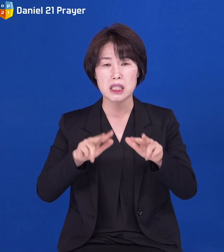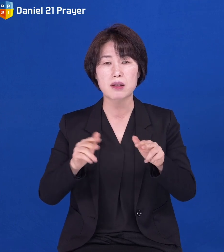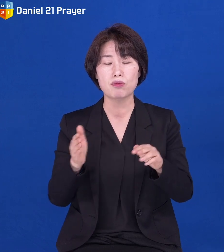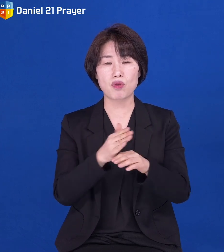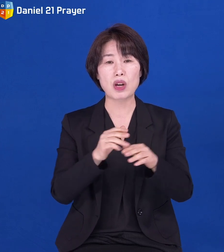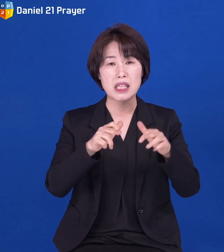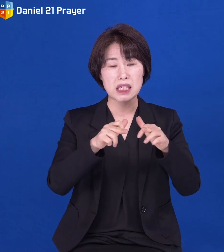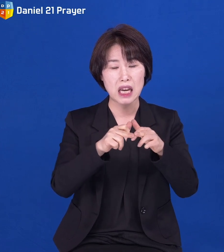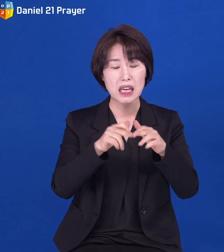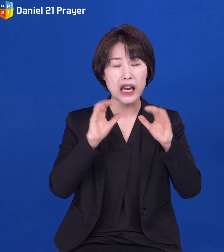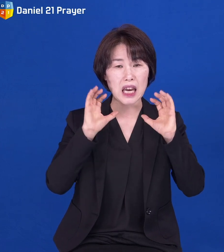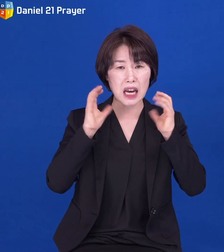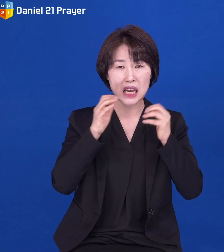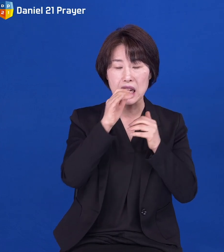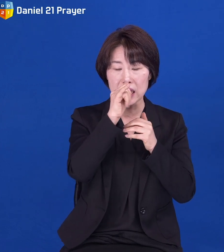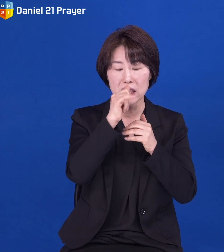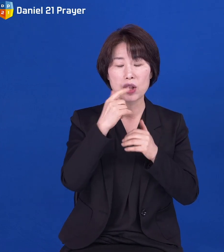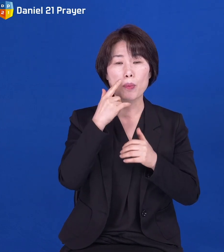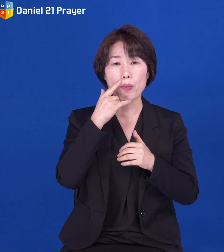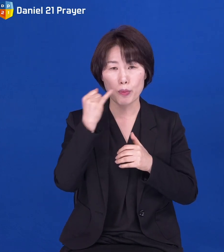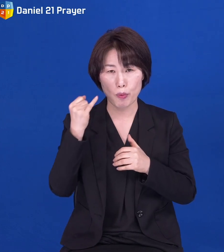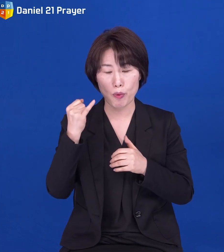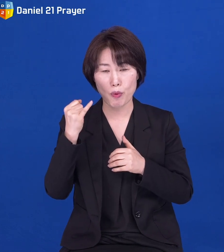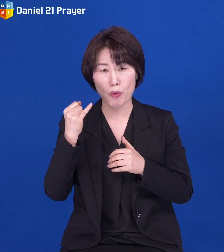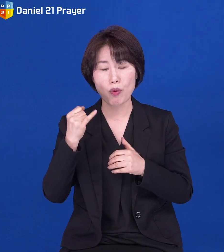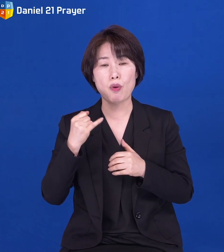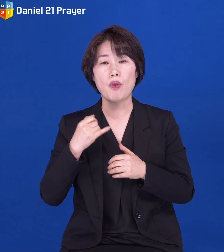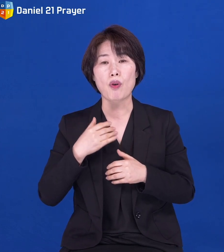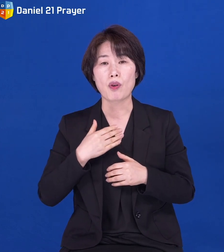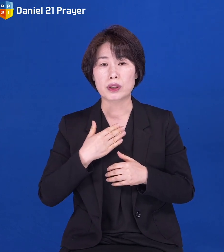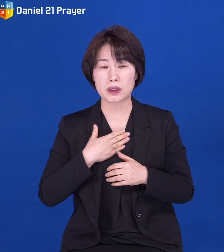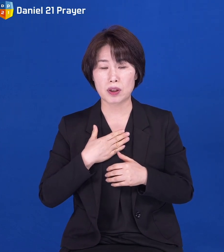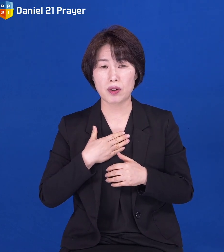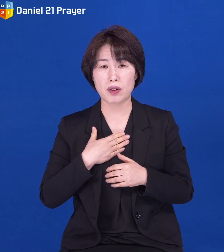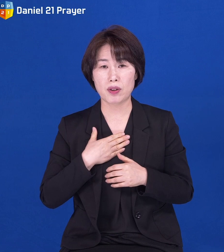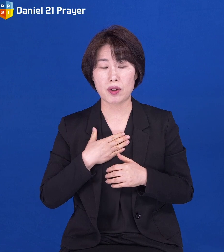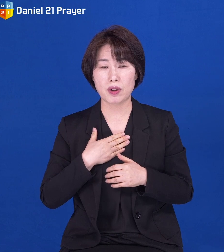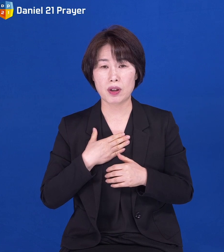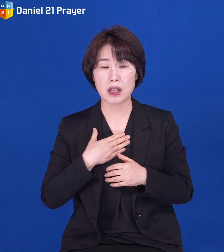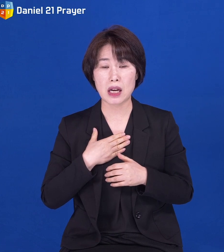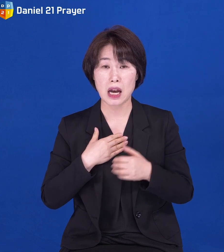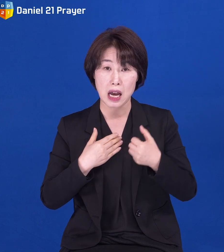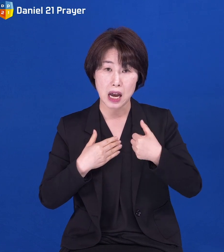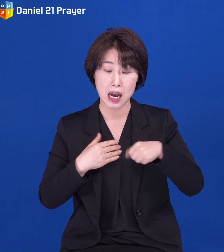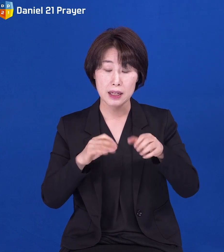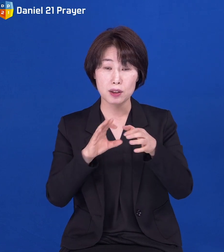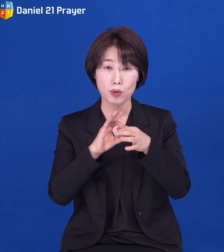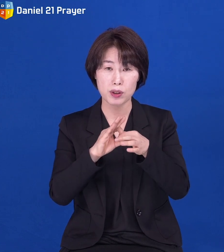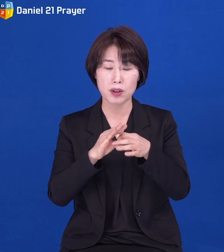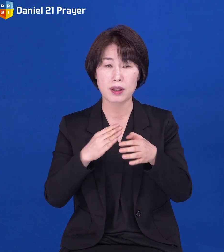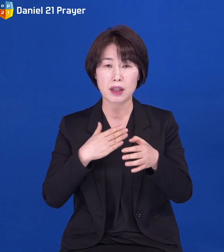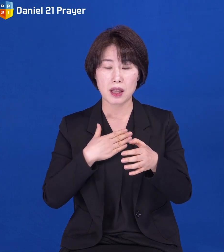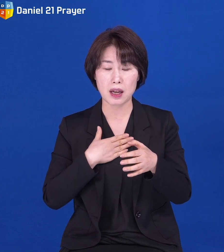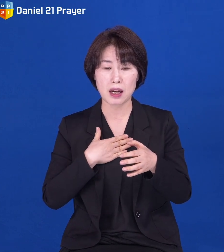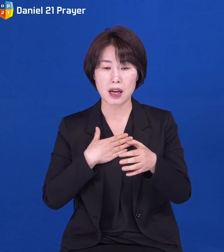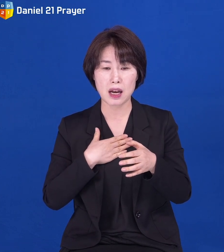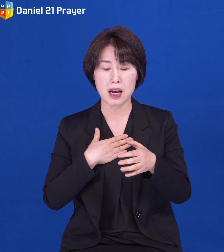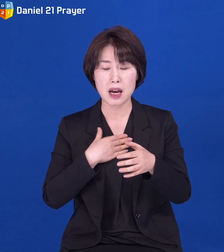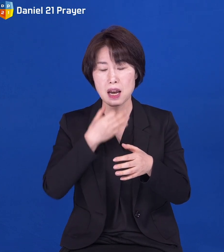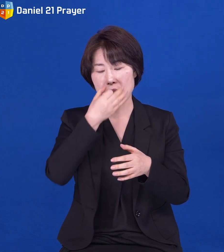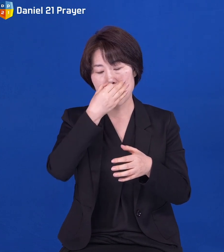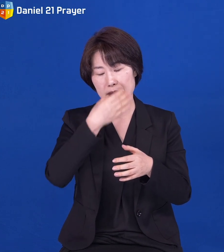내가 나의 잘못과 상관없이 나의 행동과 상관없이 아이를 통해서 내가 이제 굽신 거릴 때가 이제 온